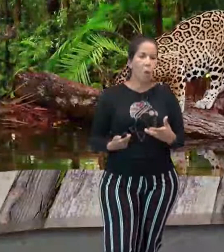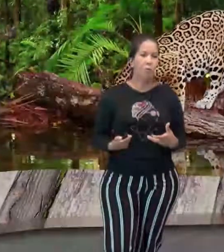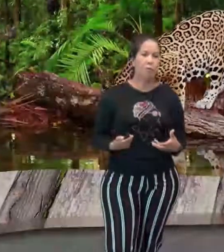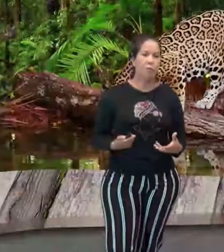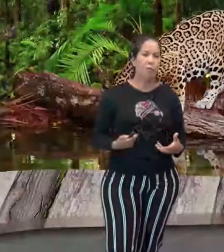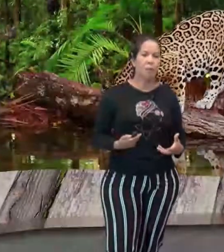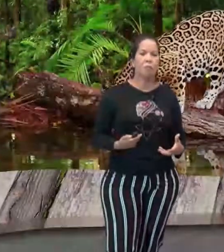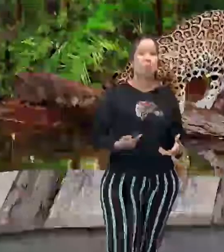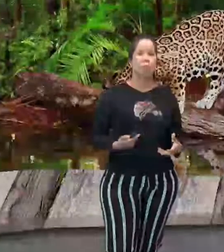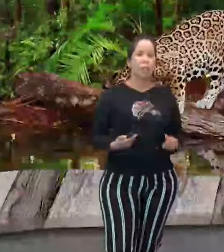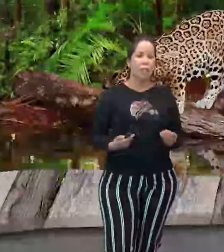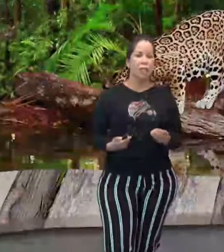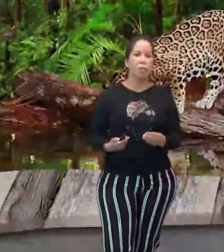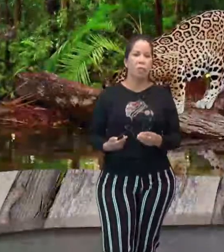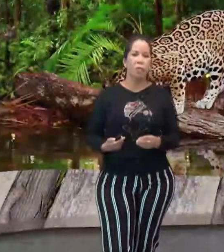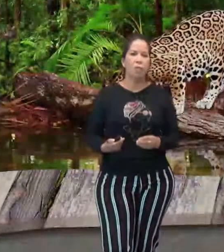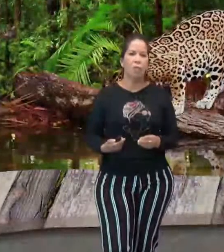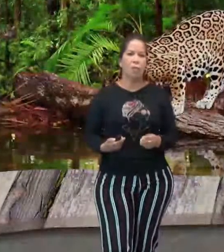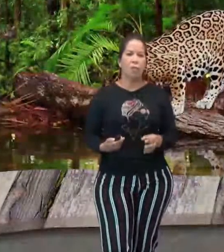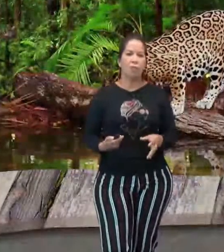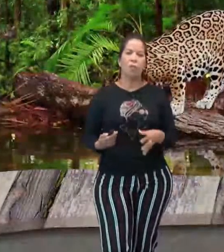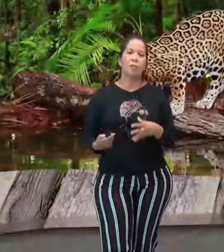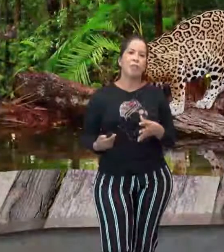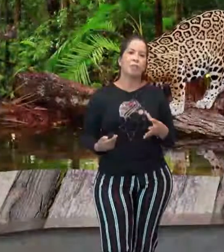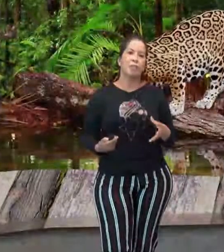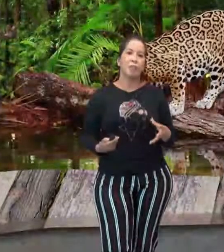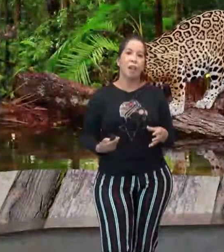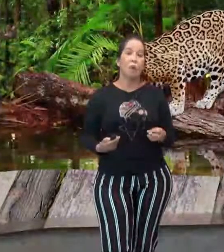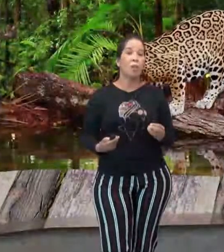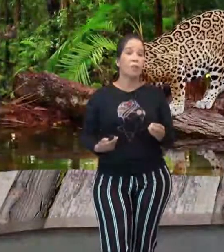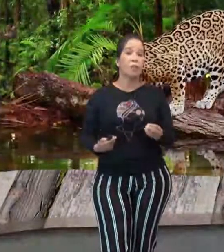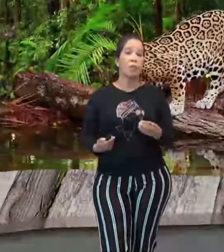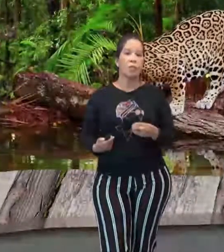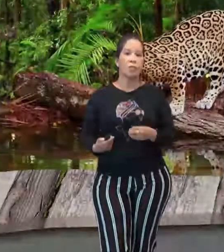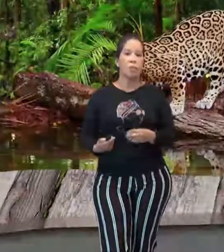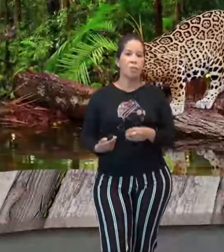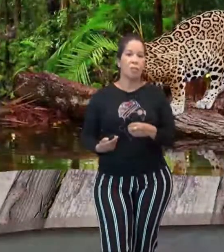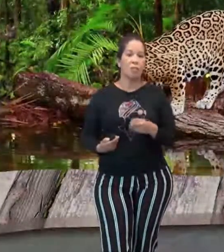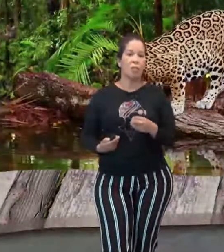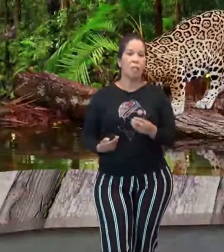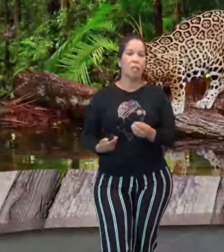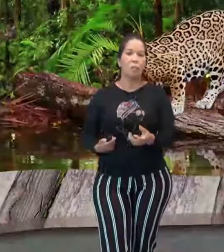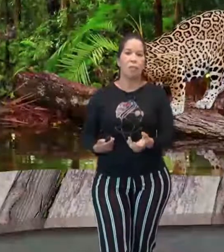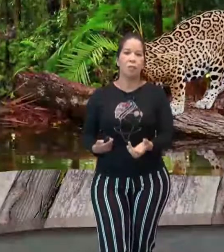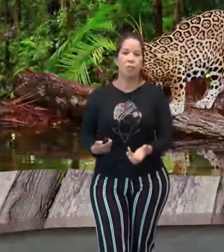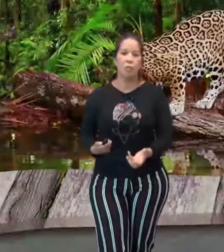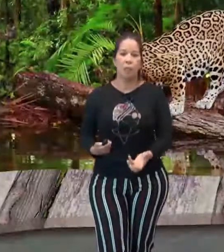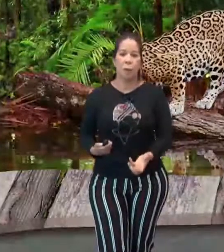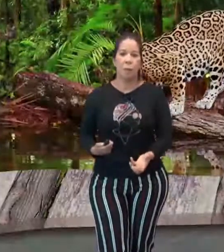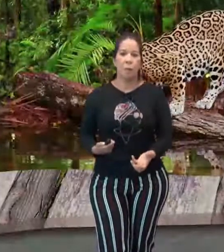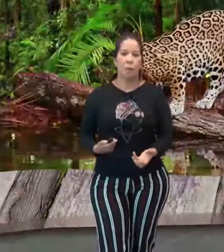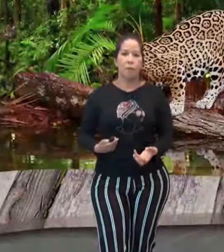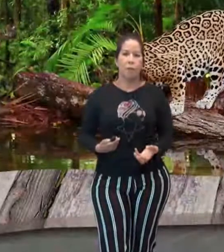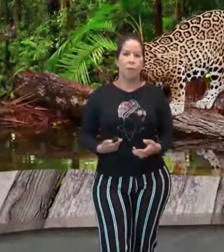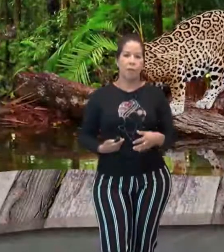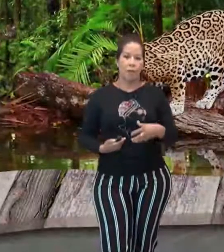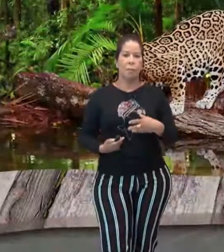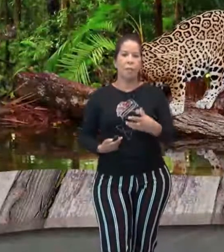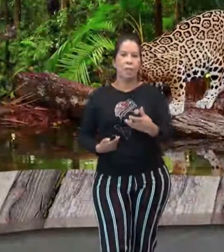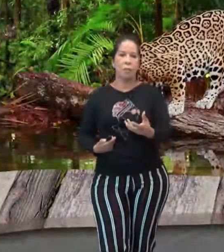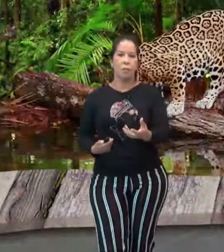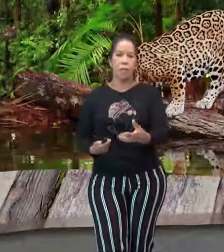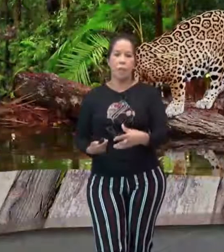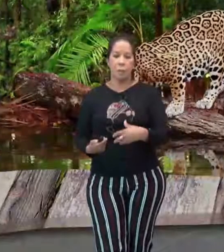numa observação, já desde o início, você consegue constatar. Ou, às vezes, os testículos, eles não descem para o saco escrotal, porque ele